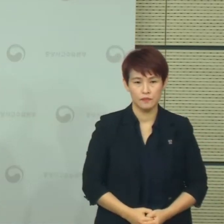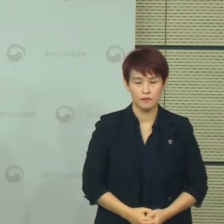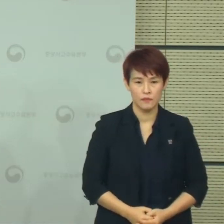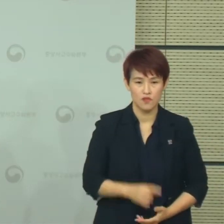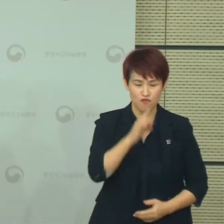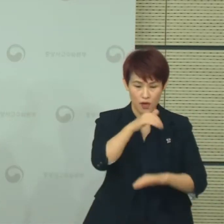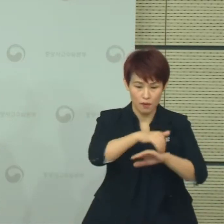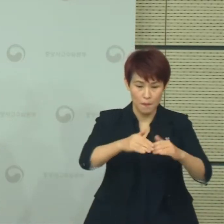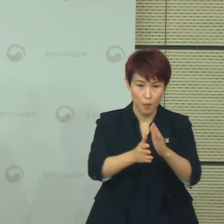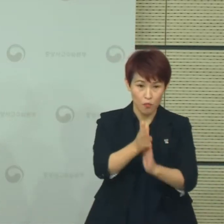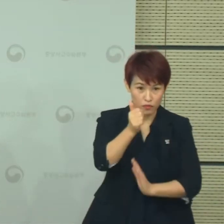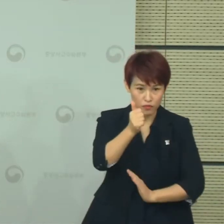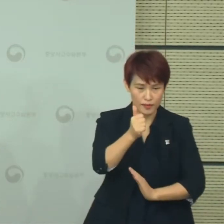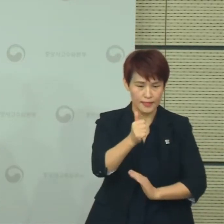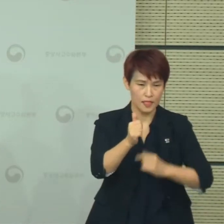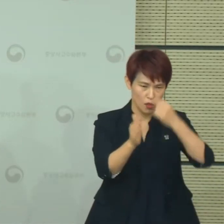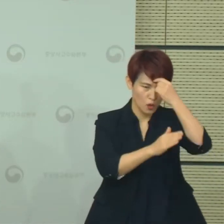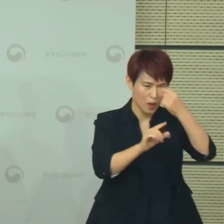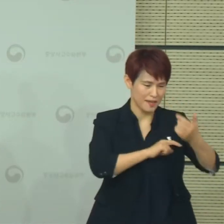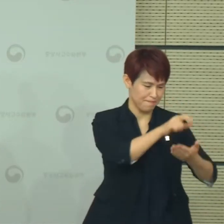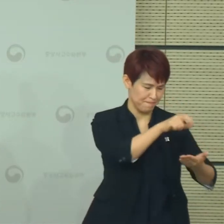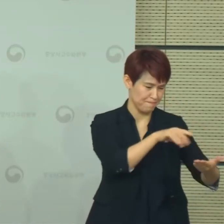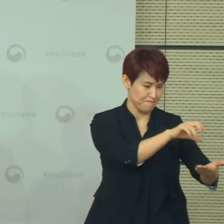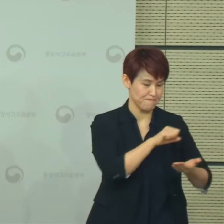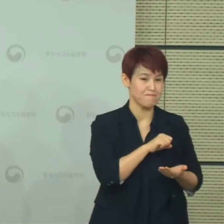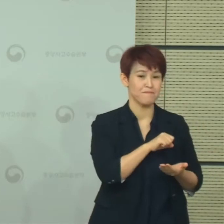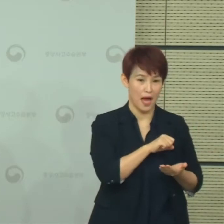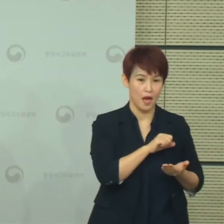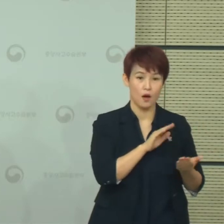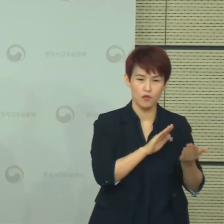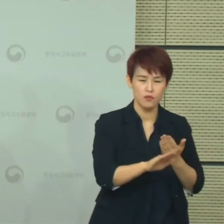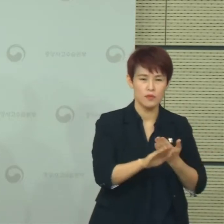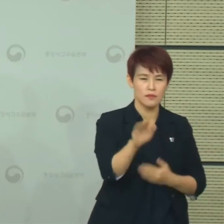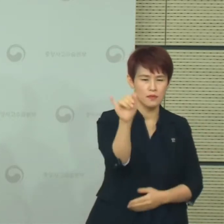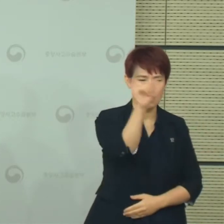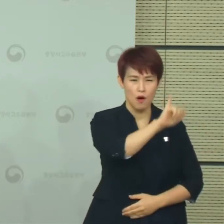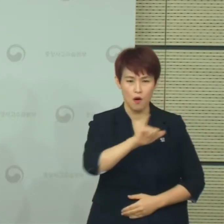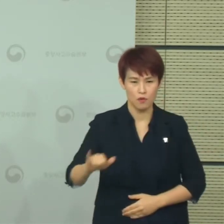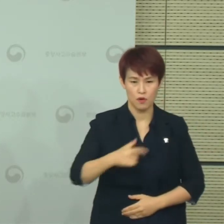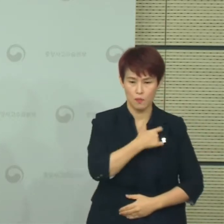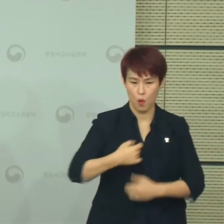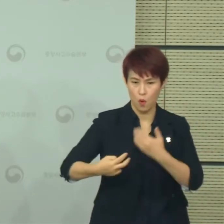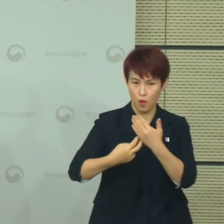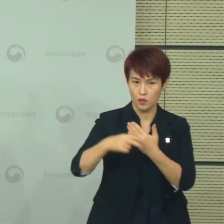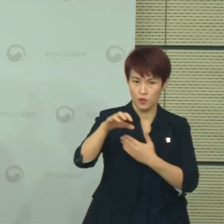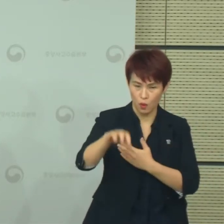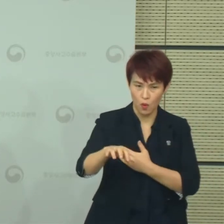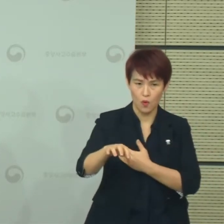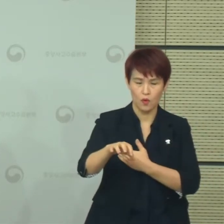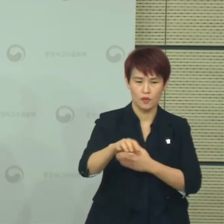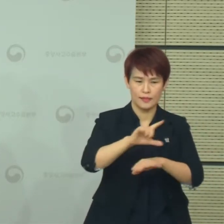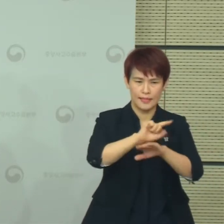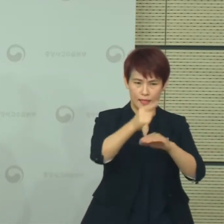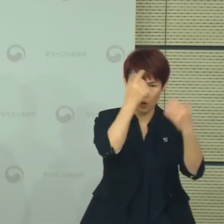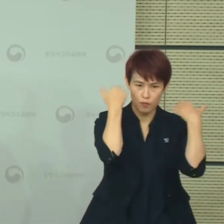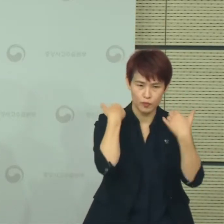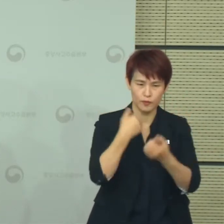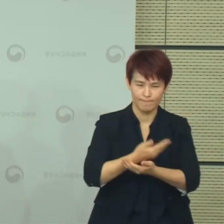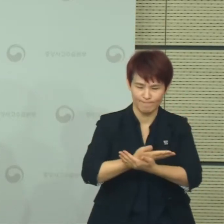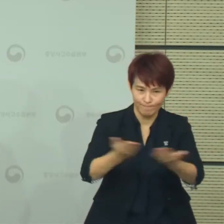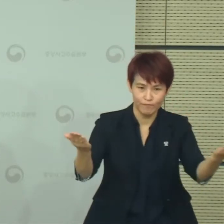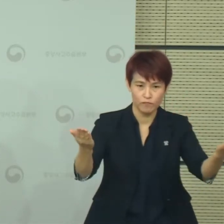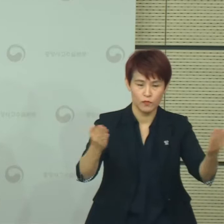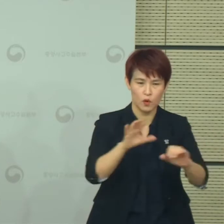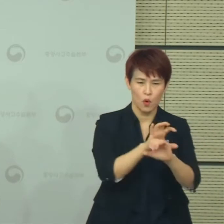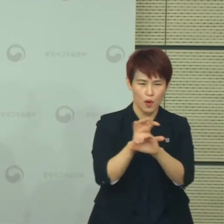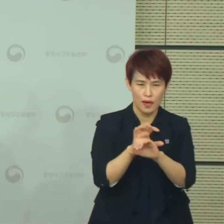중대본은 신도 명단이 확보되는 대로 전국 보건소와 지자체 등에 이를 배포하고 코로나19 감염증